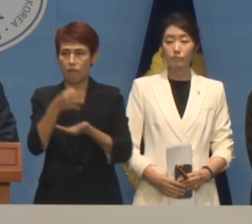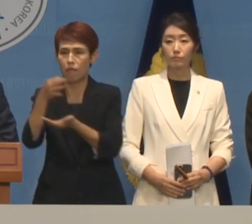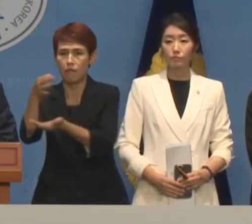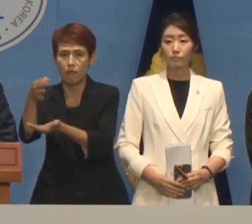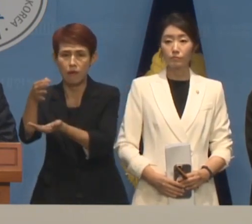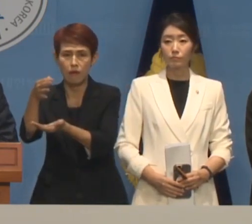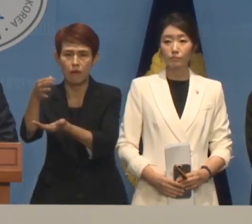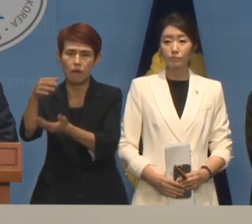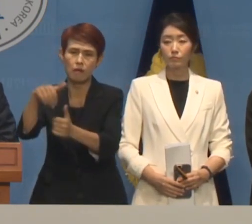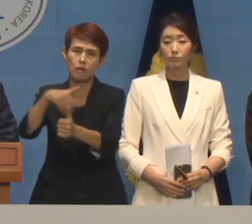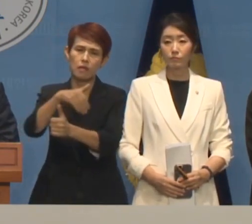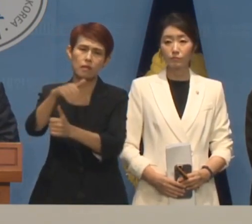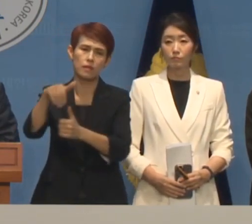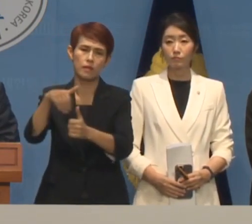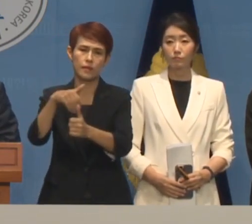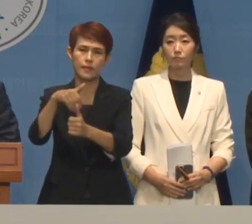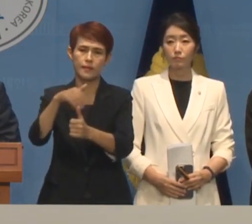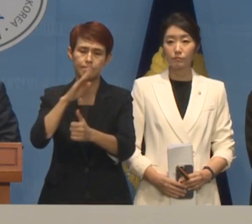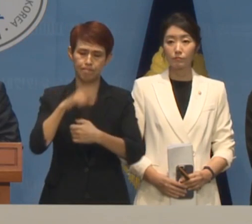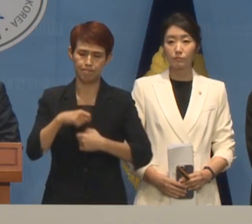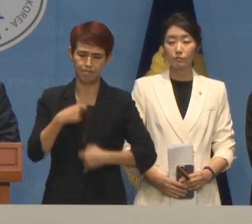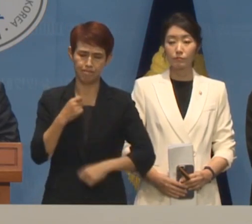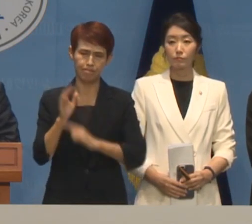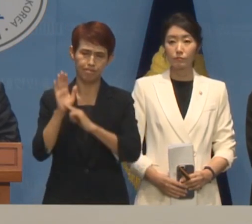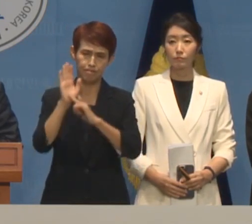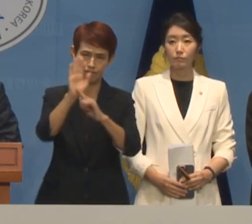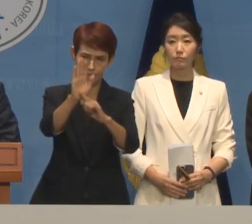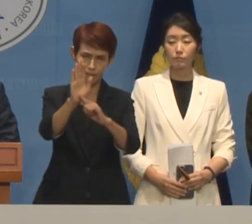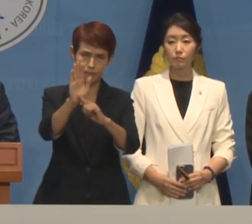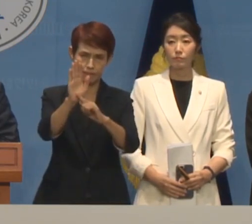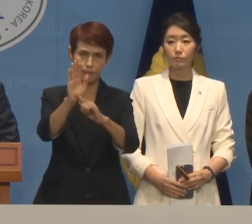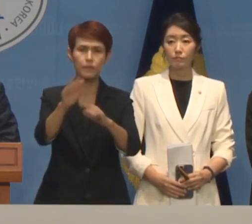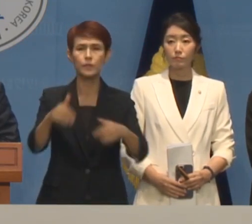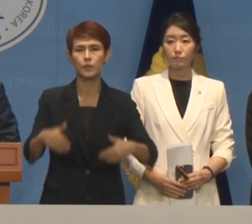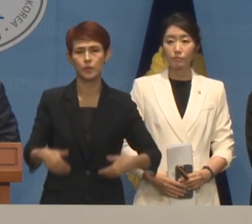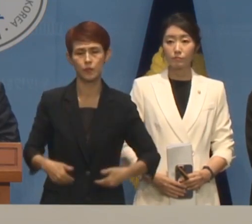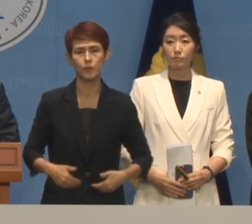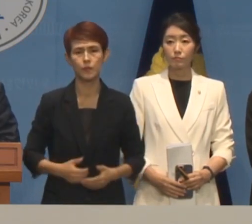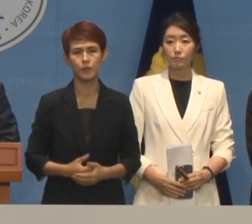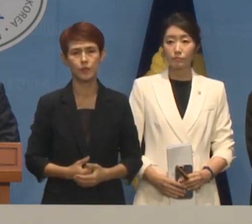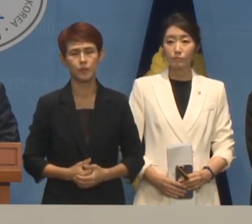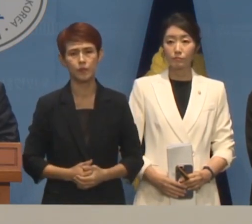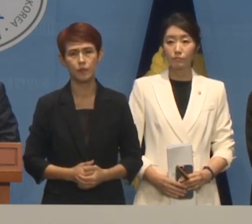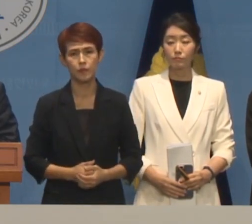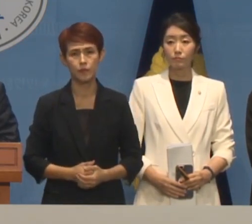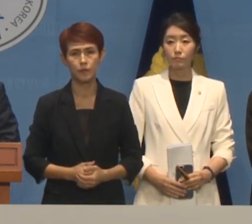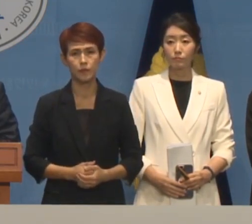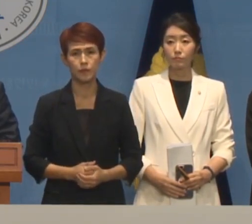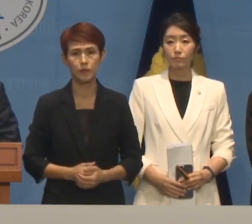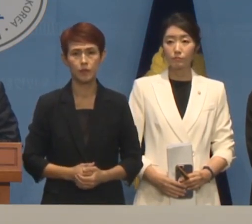대해서 객관적인 진실을 국민 앞에 보고해야 할 것입니다.